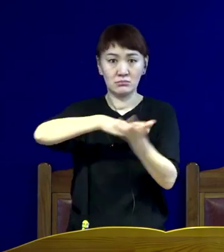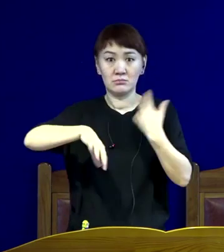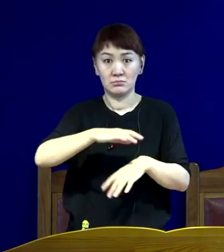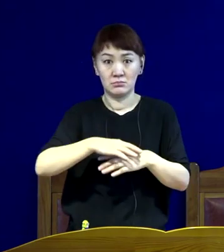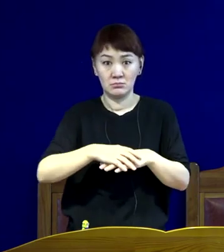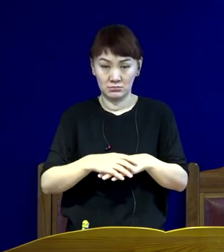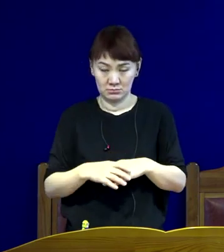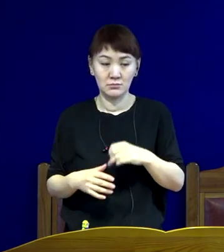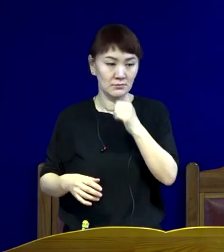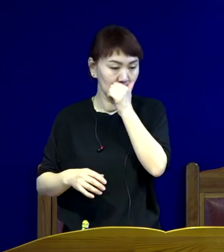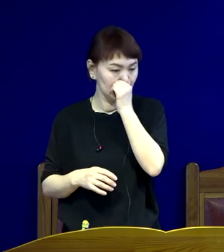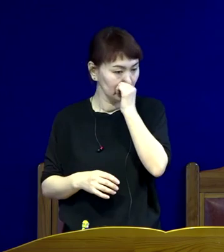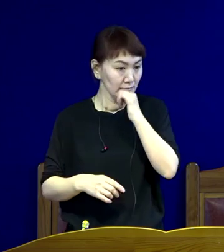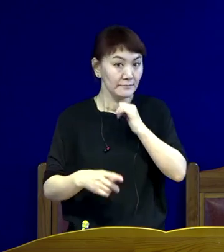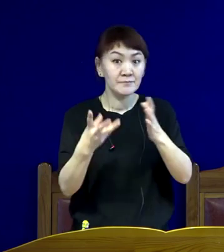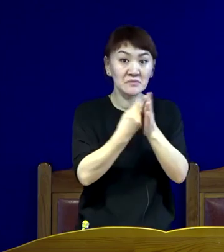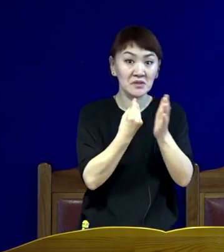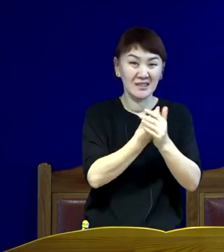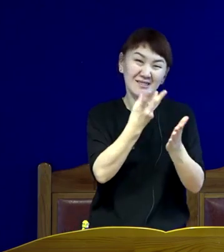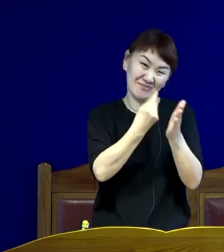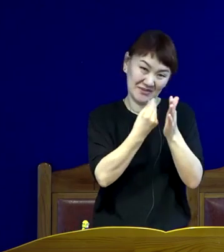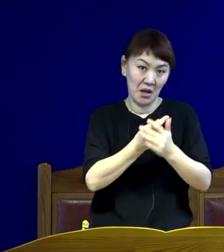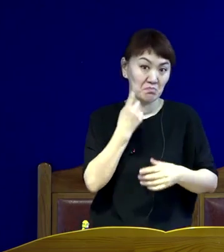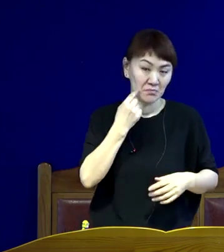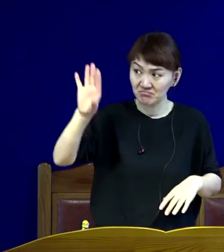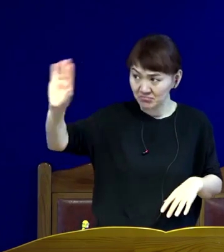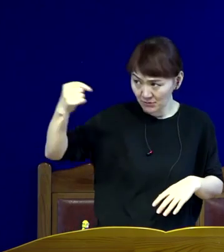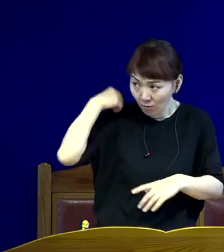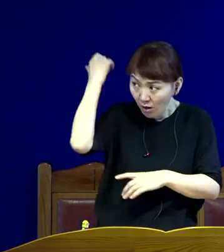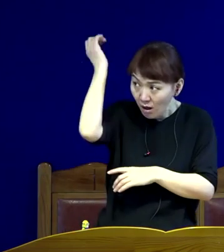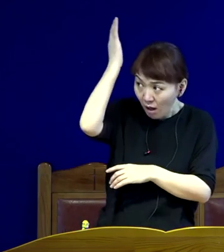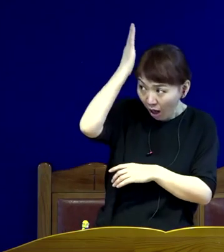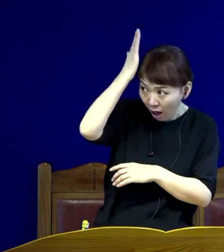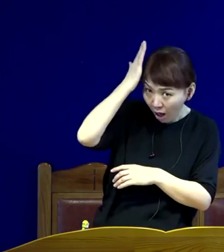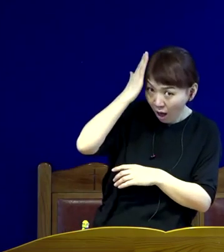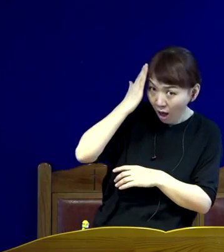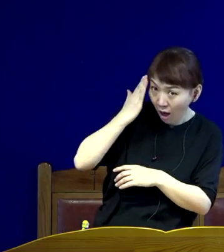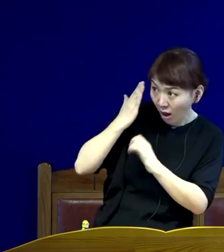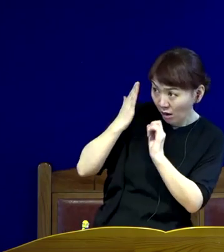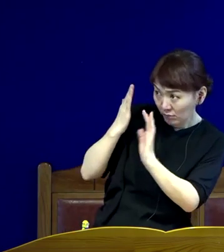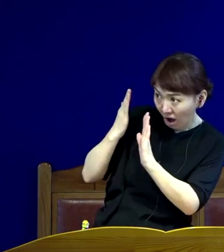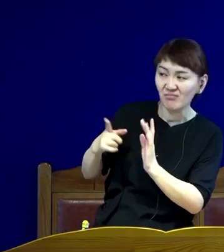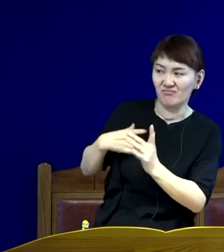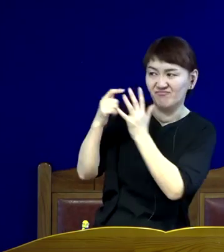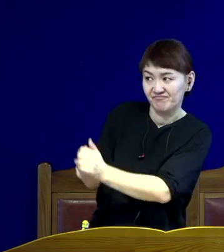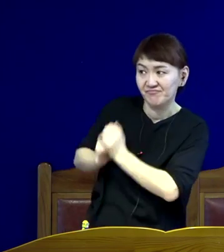намайг хайрлах юм бол би чам захирагдаж штэ гэх юм бол болохгүй шүү. Дистраалла сайн санаарай.